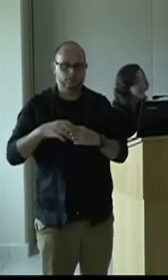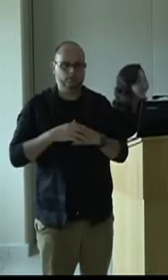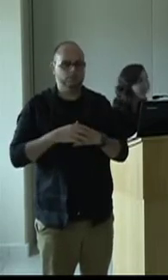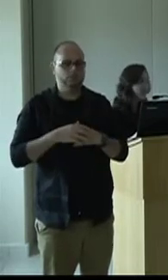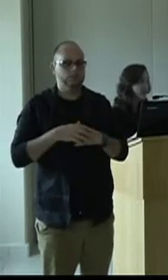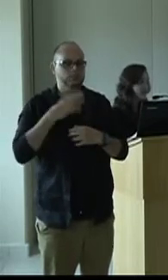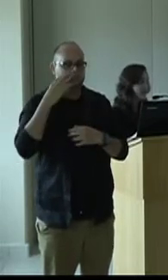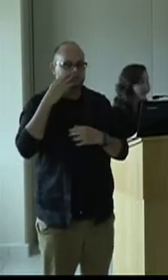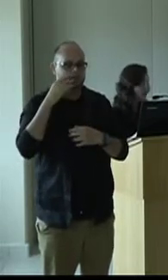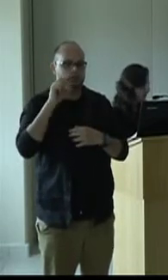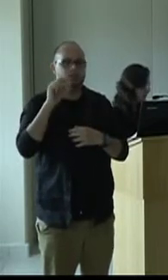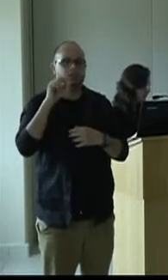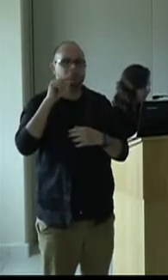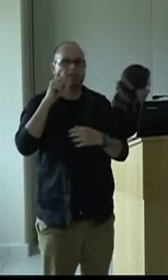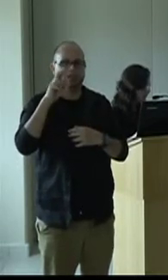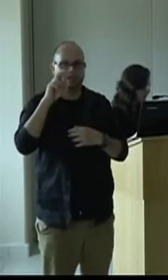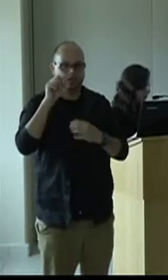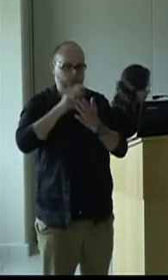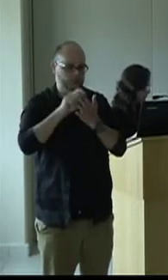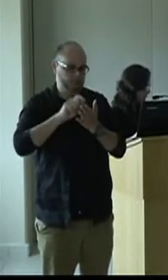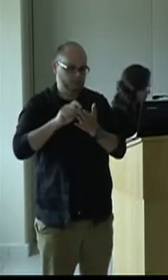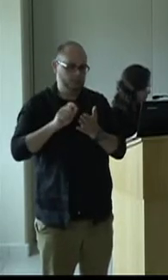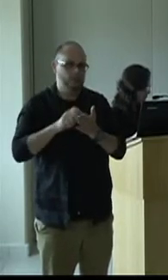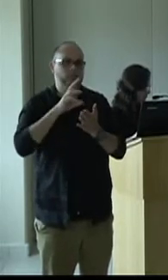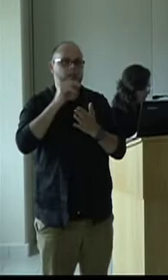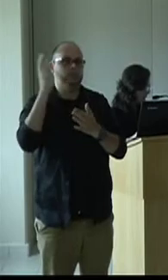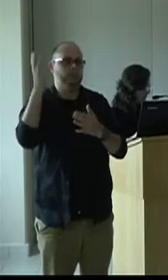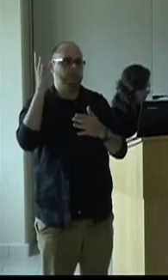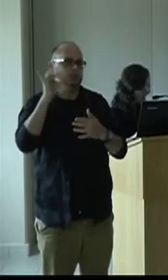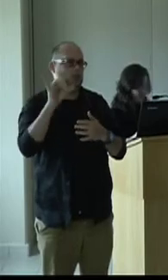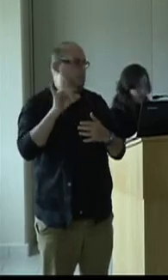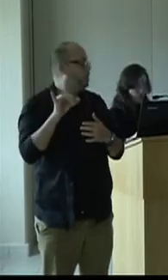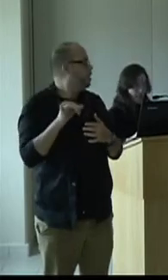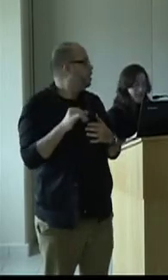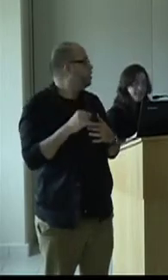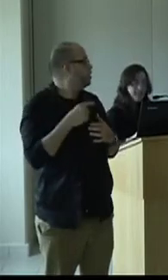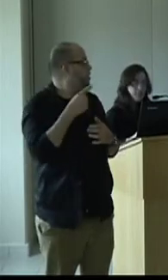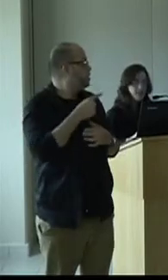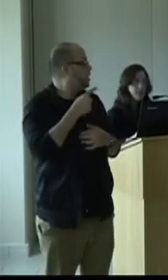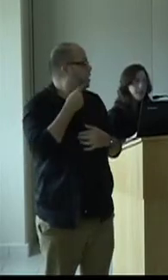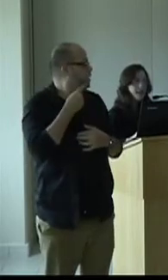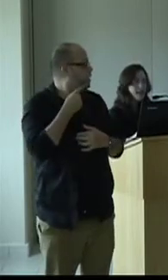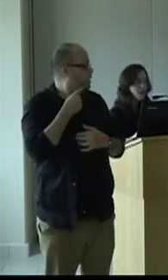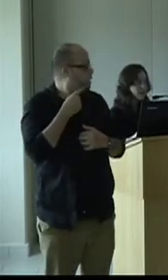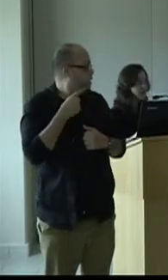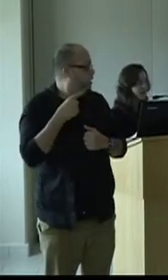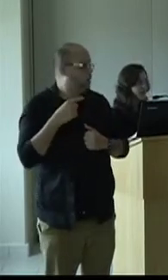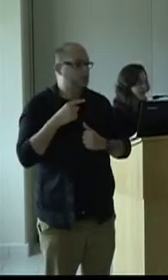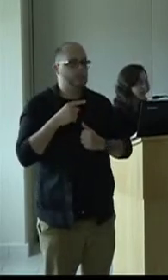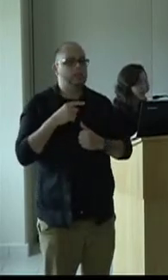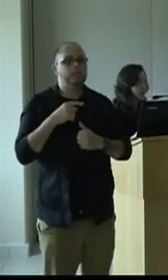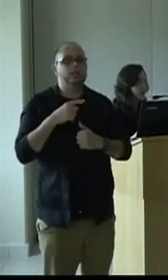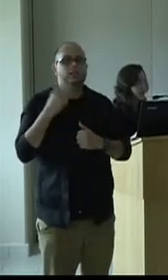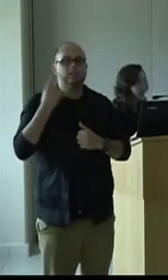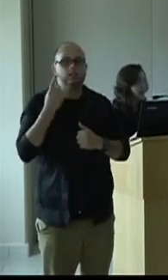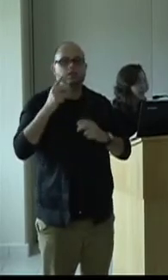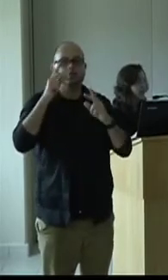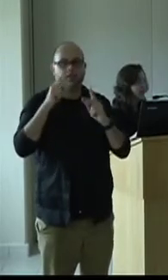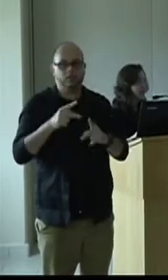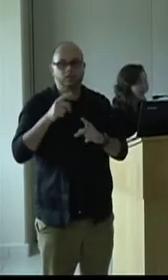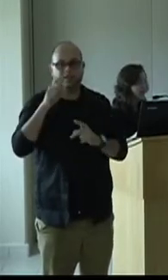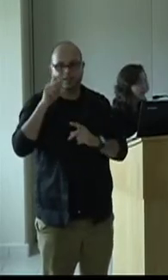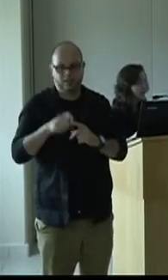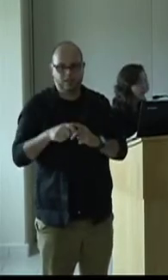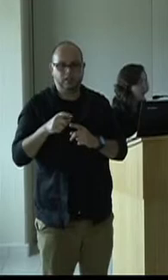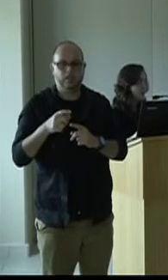escrito y Sandra hace presentaciones. Y una inquietud de ella fue que en sus presentaciones alguien siempre tiene que darle a los slides porque